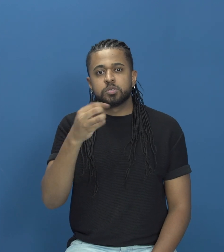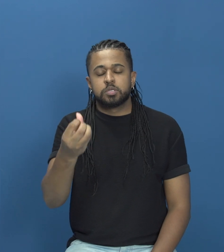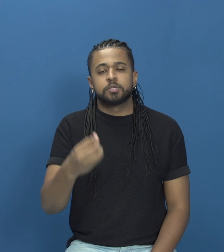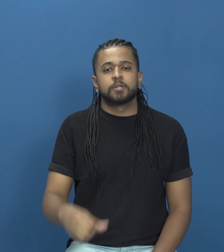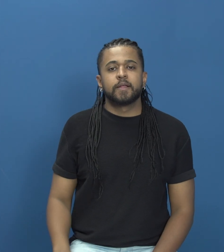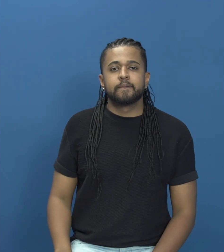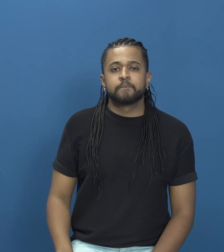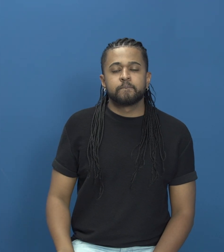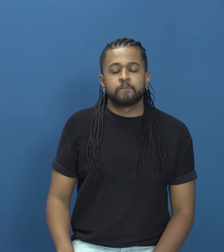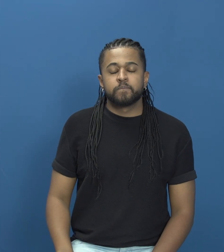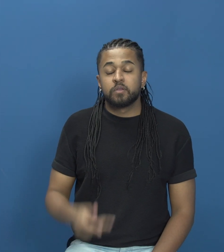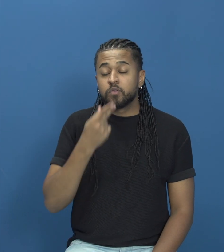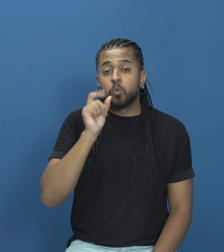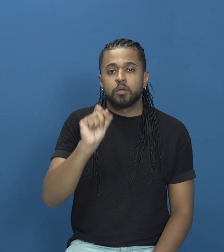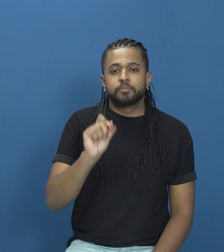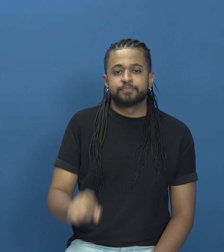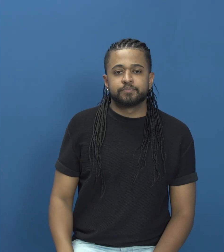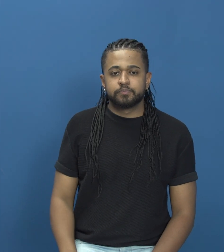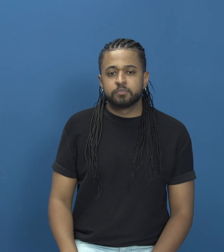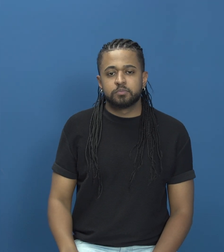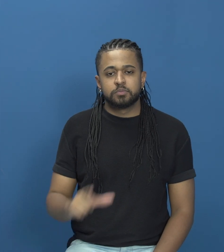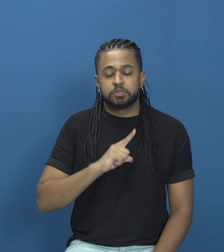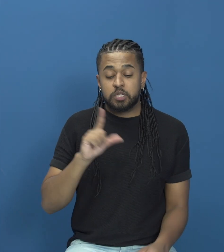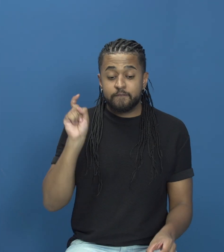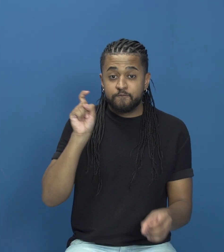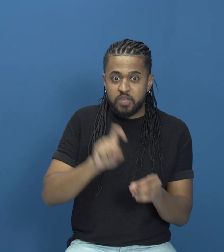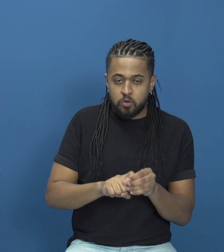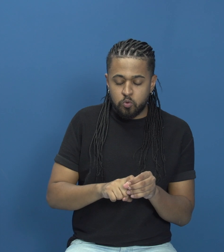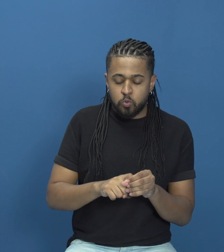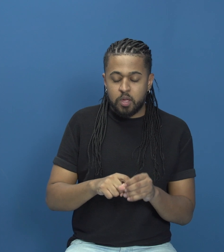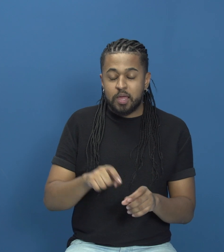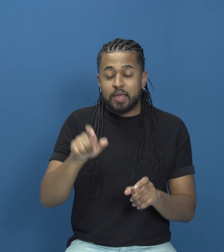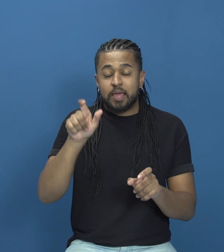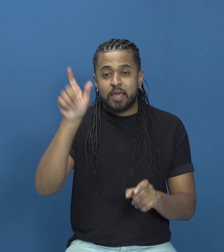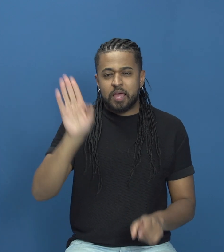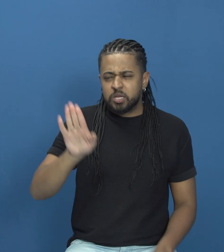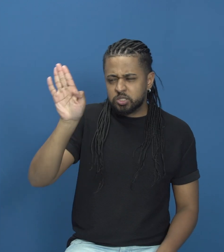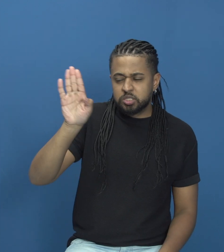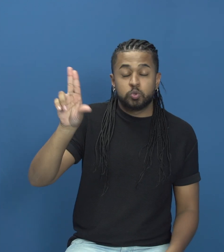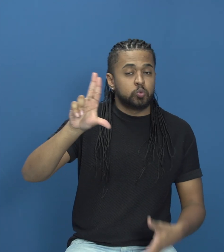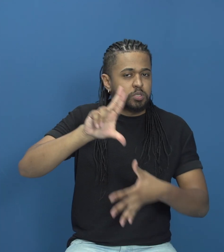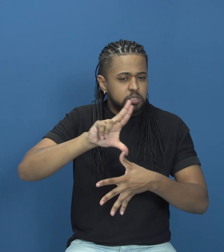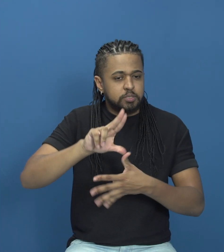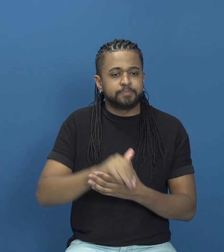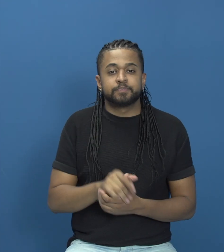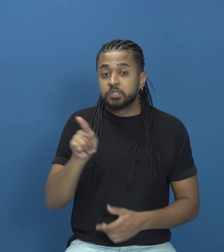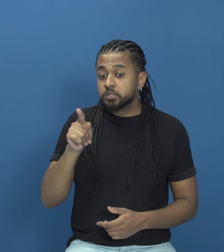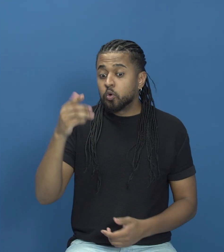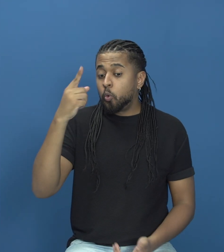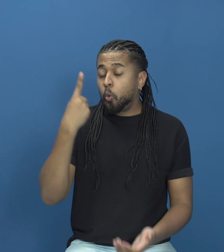9.14.6. Declarar que, estabelecido o vínculo do candidato ou candidata com a UNILA, este